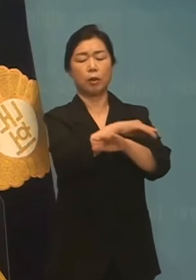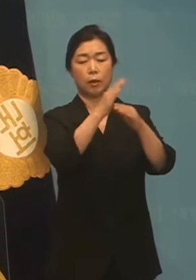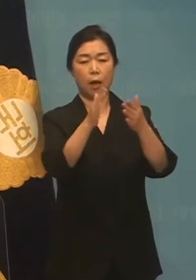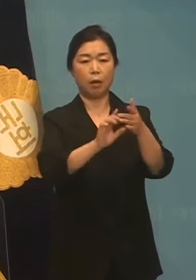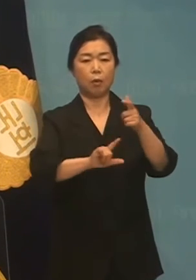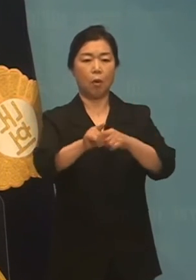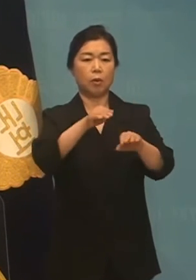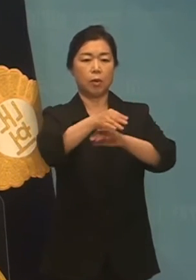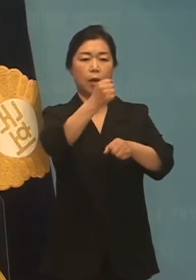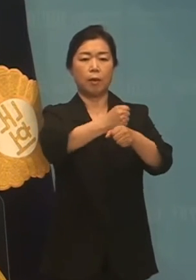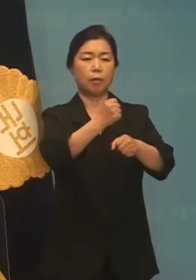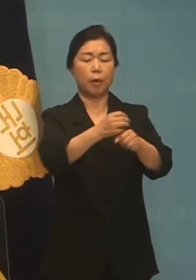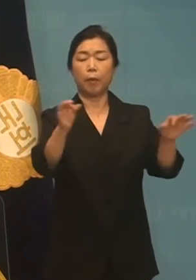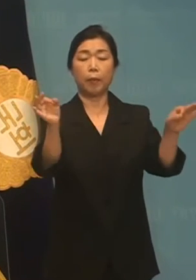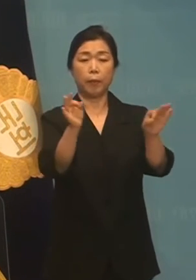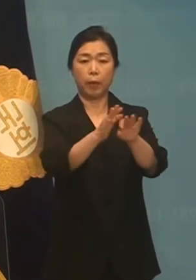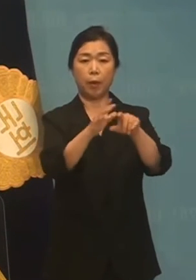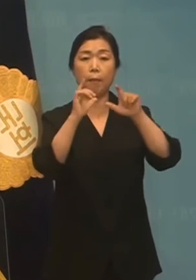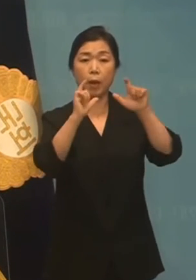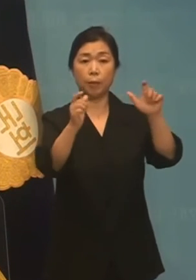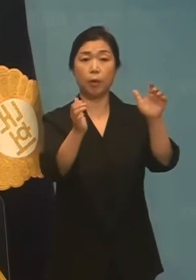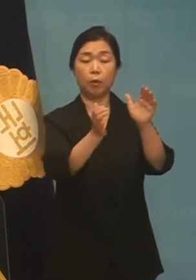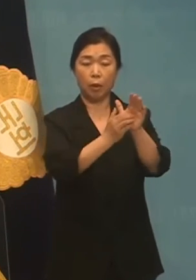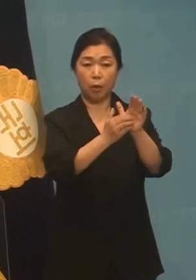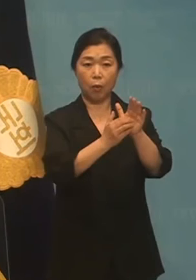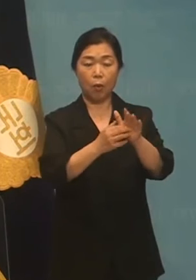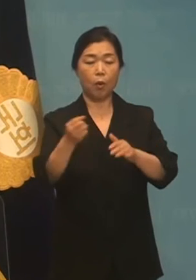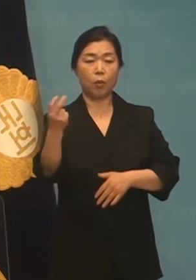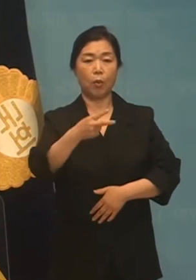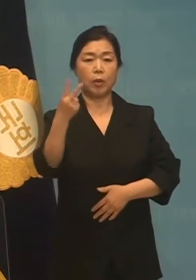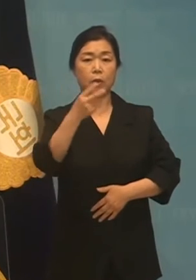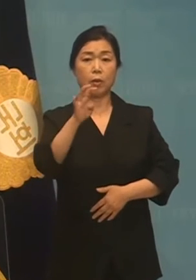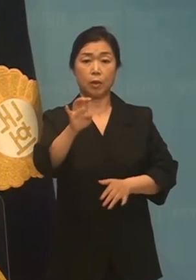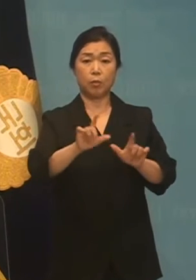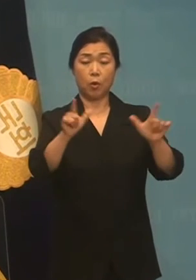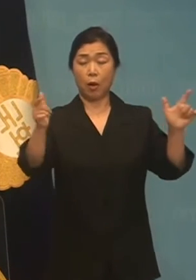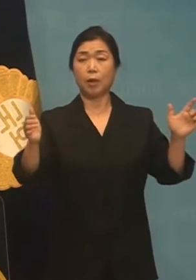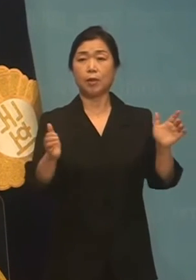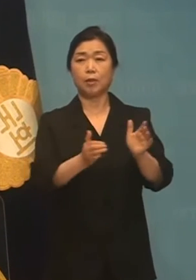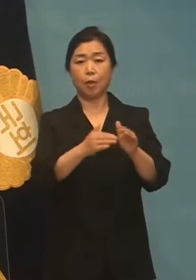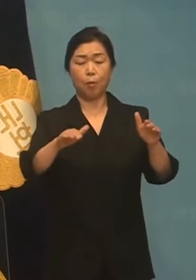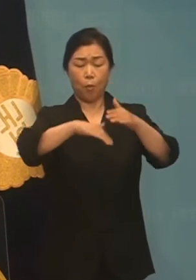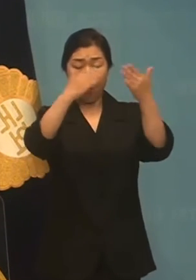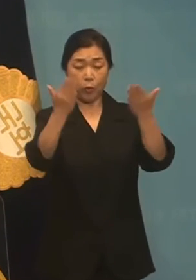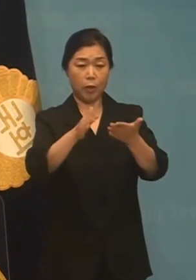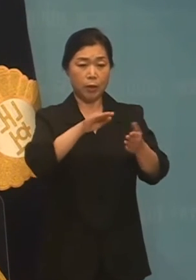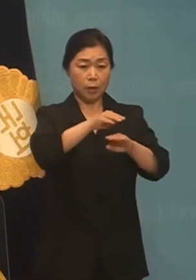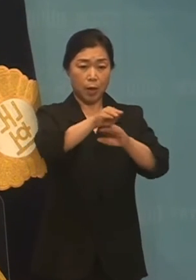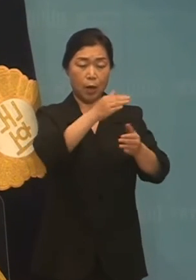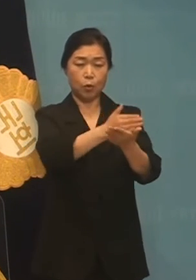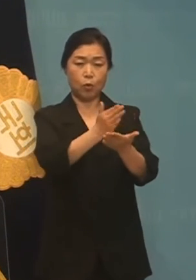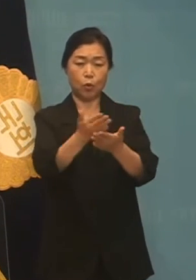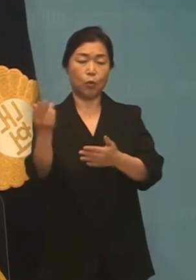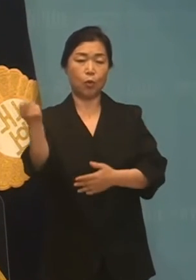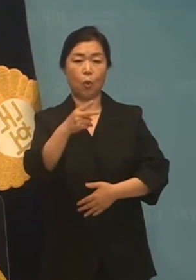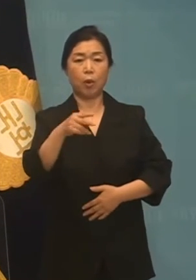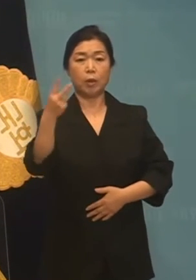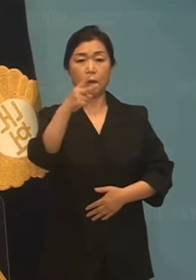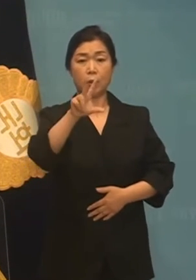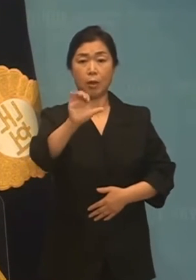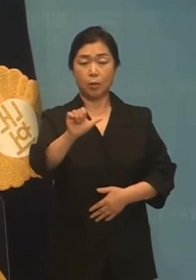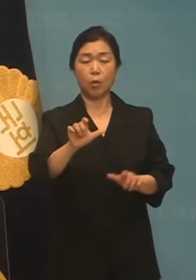더 이상 생산하지 않겠다고 했고 2040년까지는 모든 차종을 또